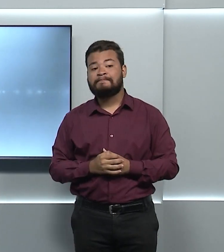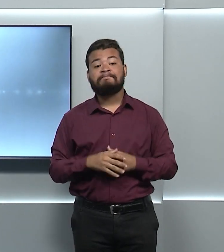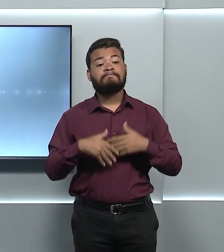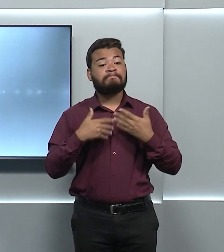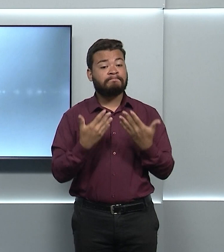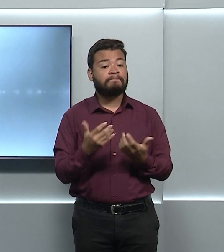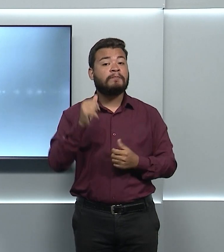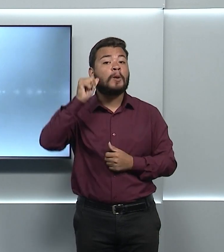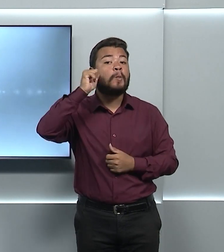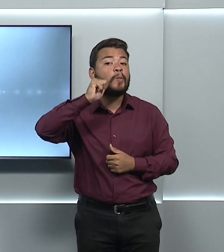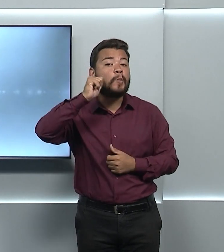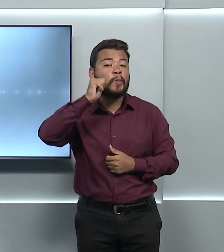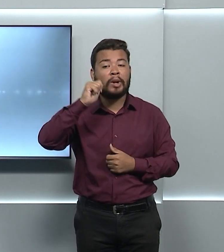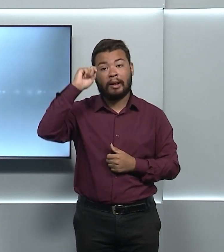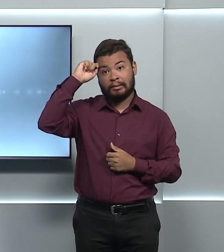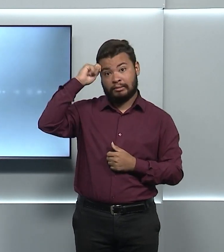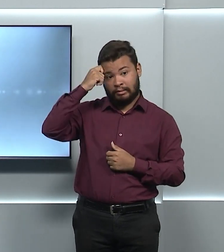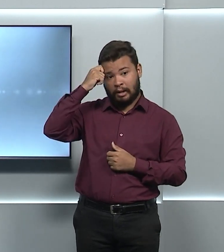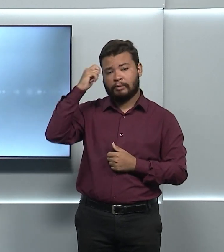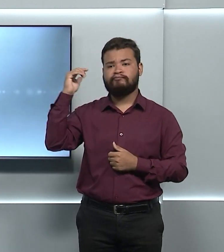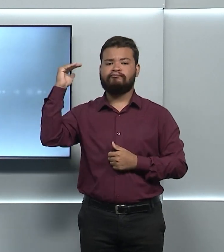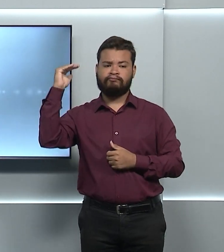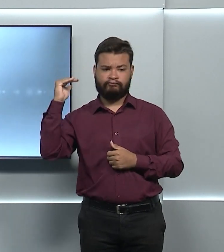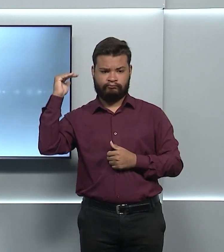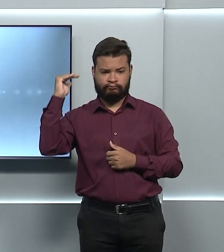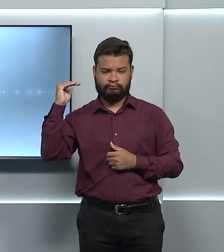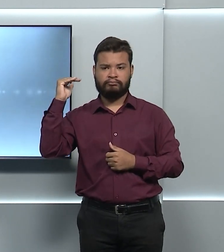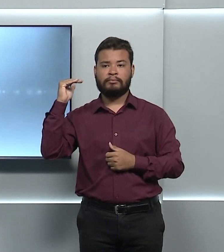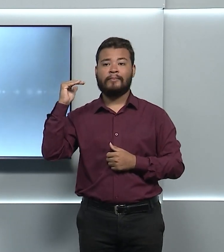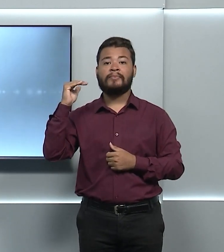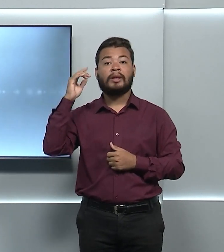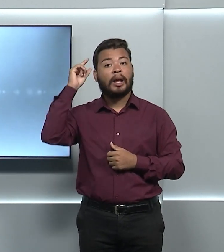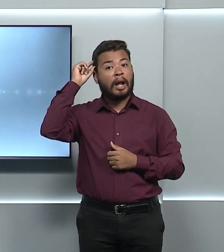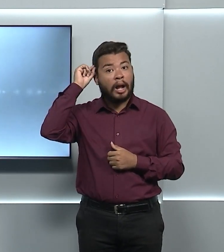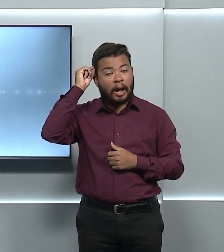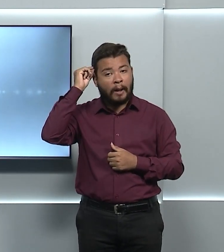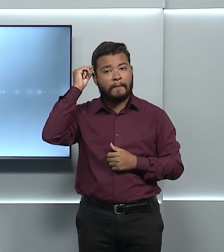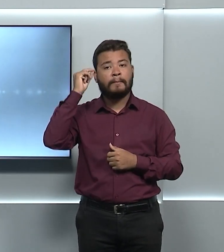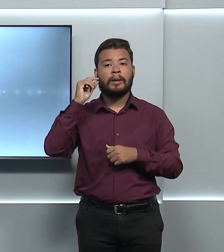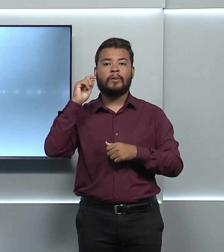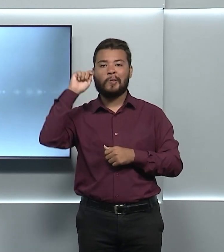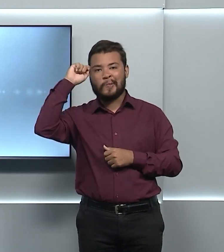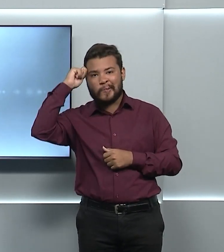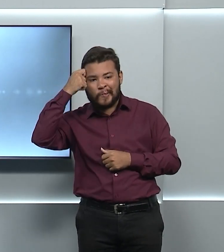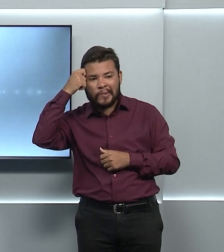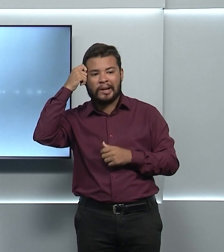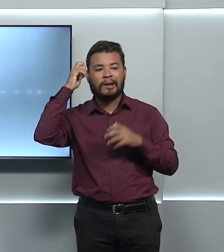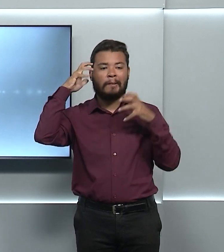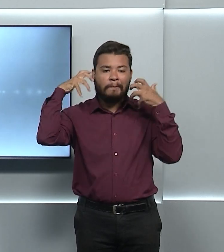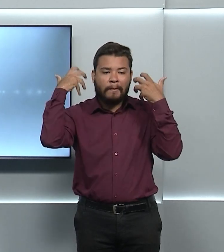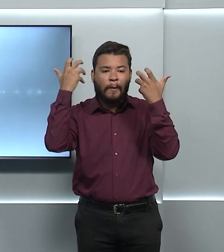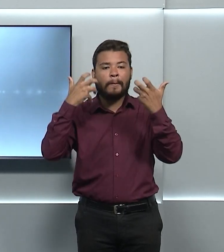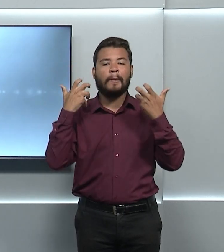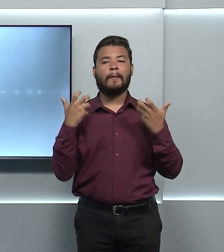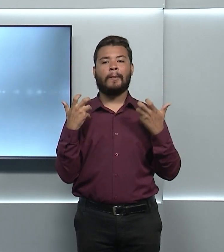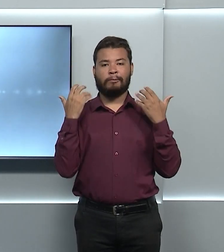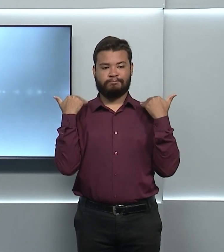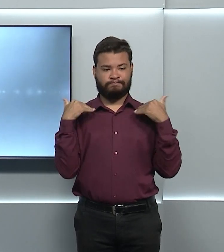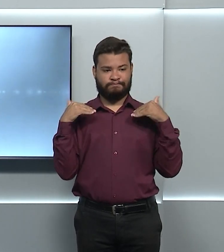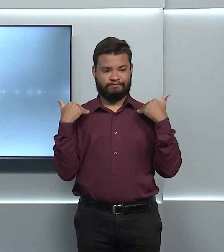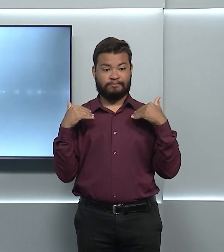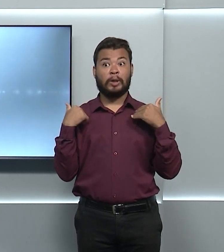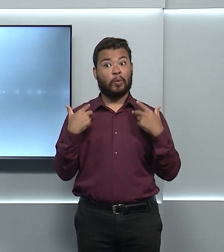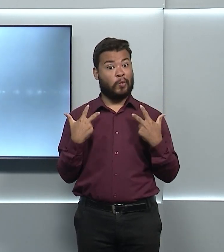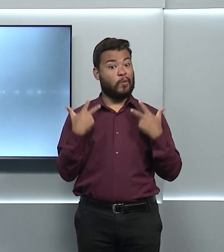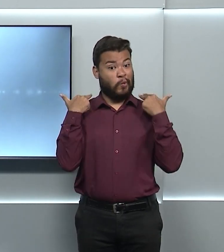Eu sou uma mulher negra de estatura mediana, de cabelos pretos, crespos, na altura dos ombros, eu os